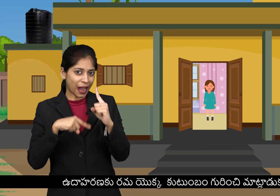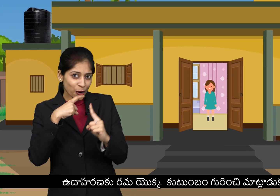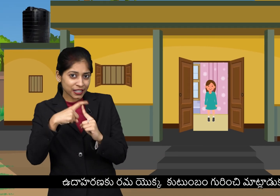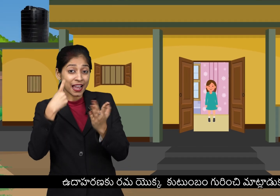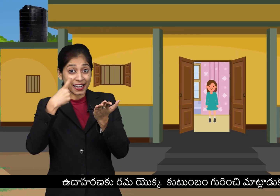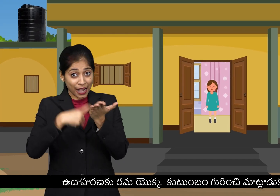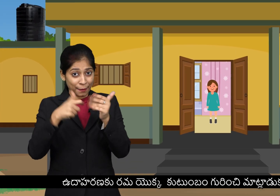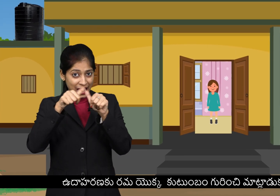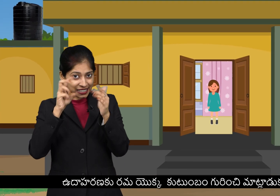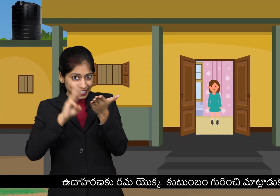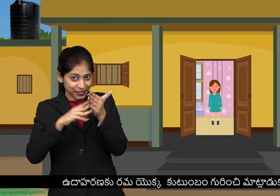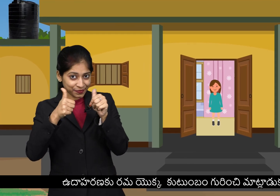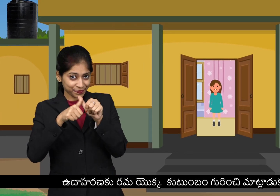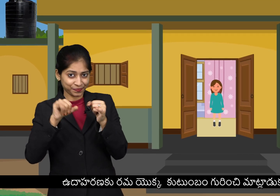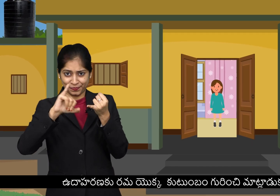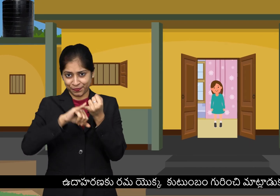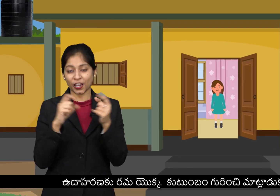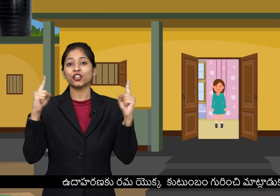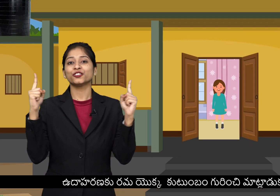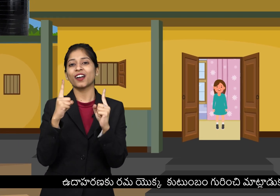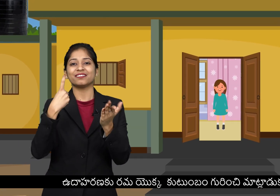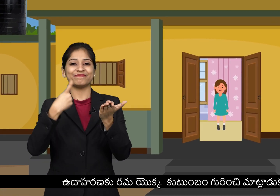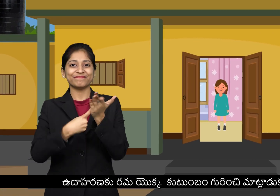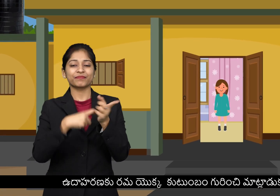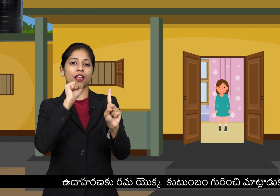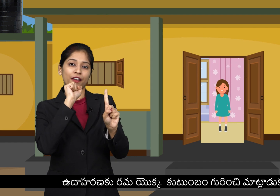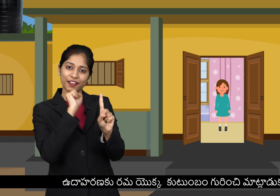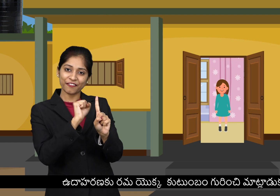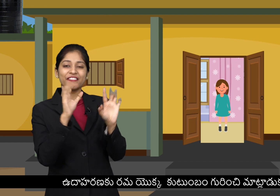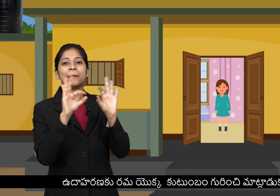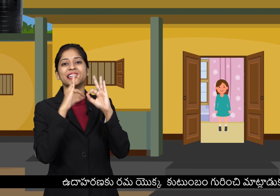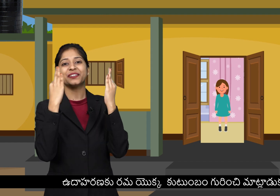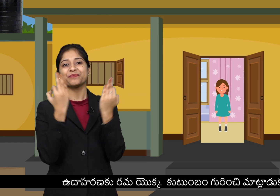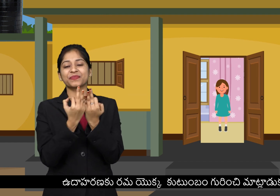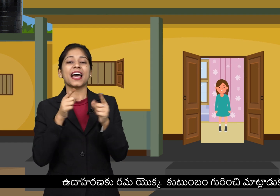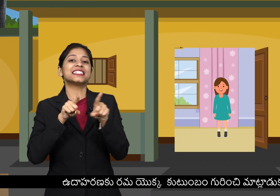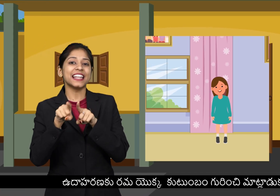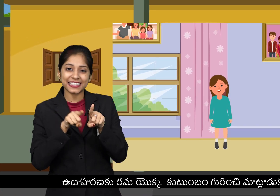ఉదాహరణకు రమా యొక్క కుటుంబం గురించి మాట్లాడుకుందాం.